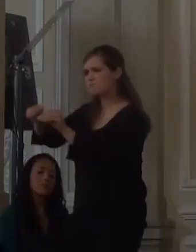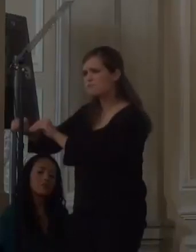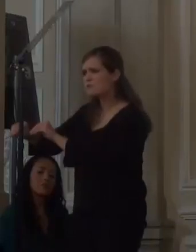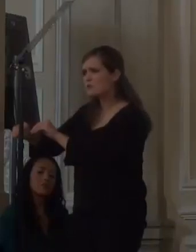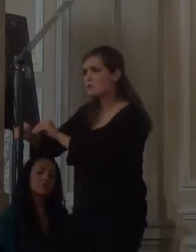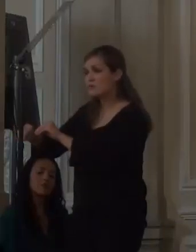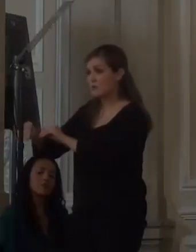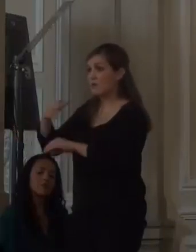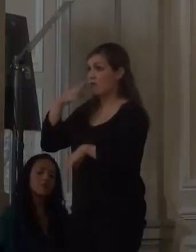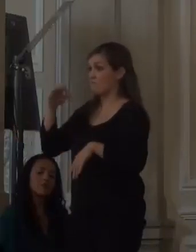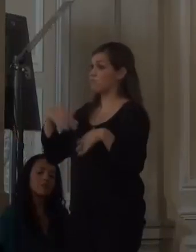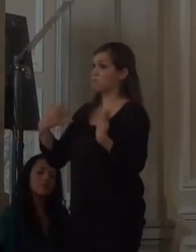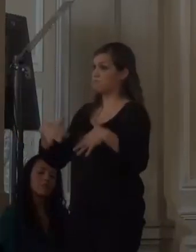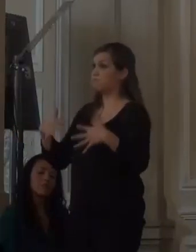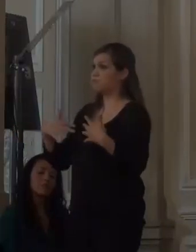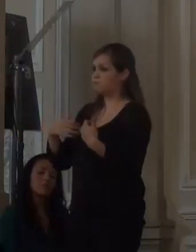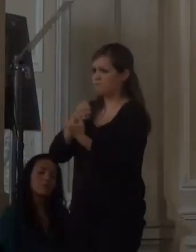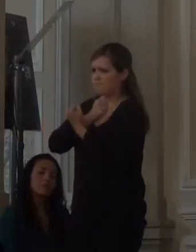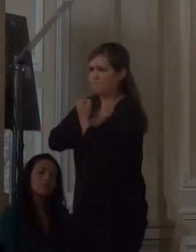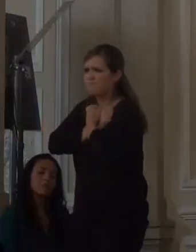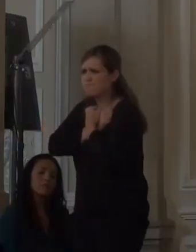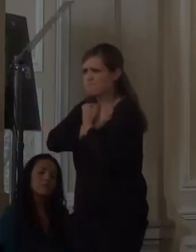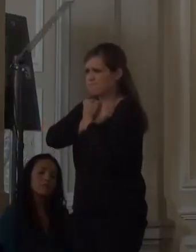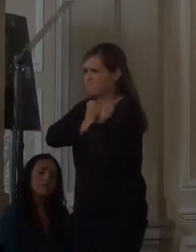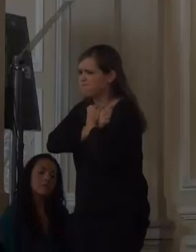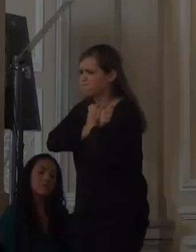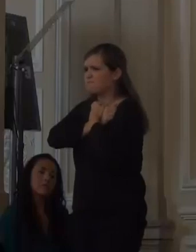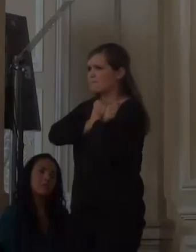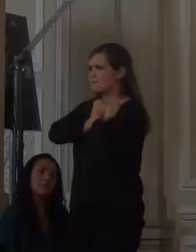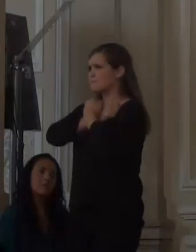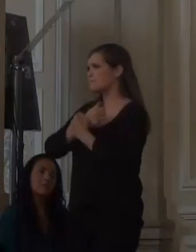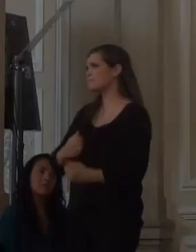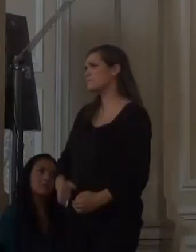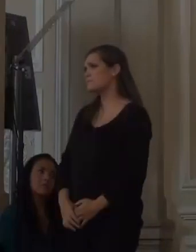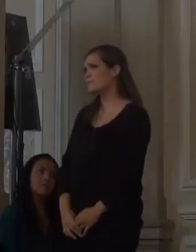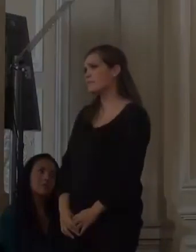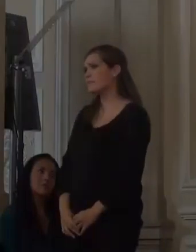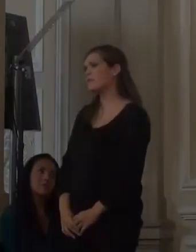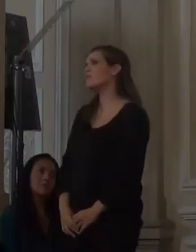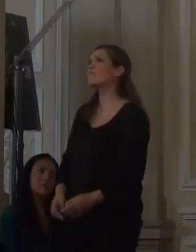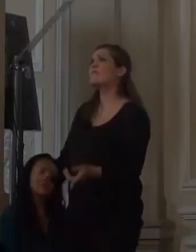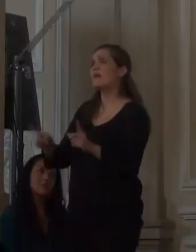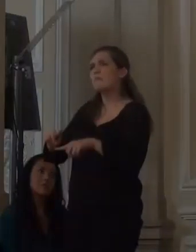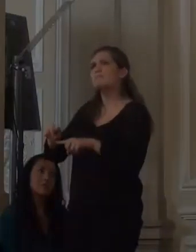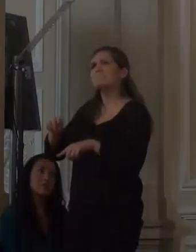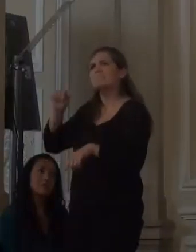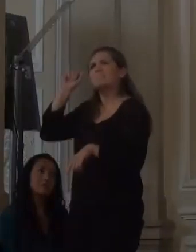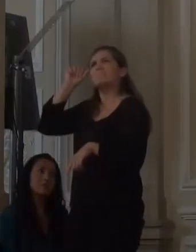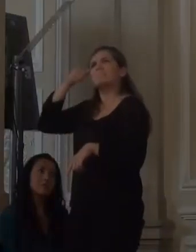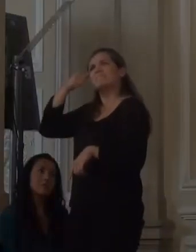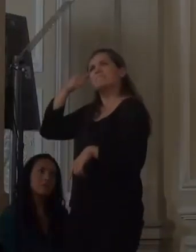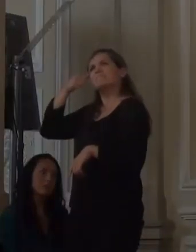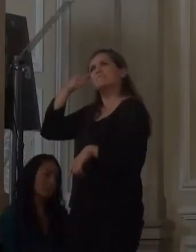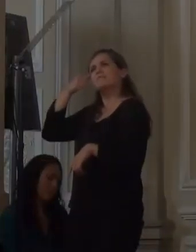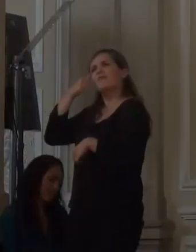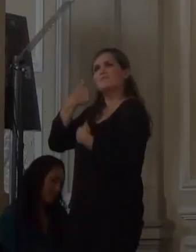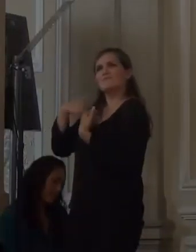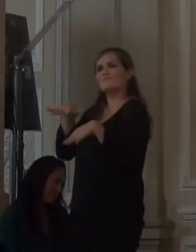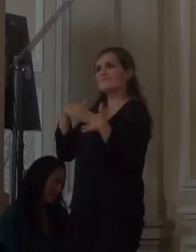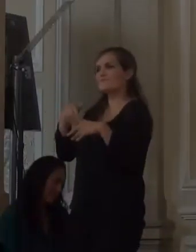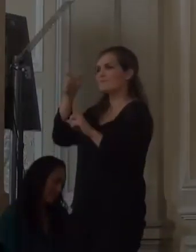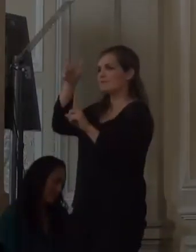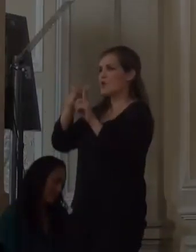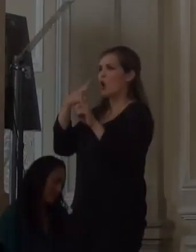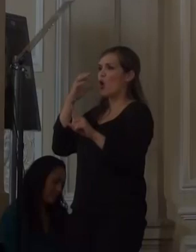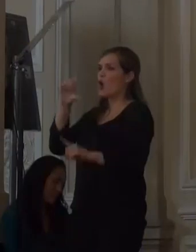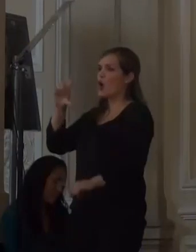¿Con qué afecto? Con muchísimo afecto. Recordamos también al maestro Leandro